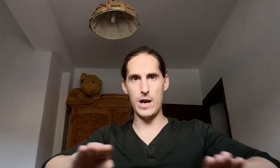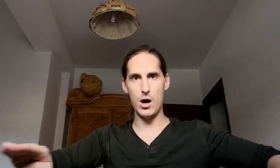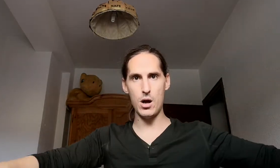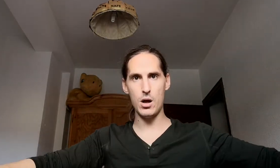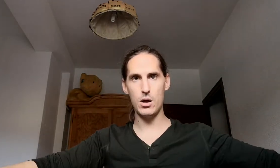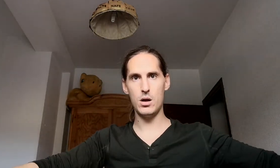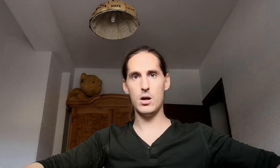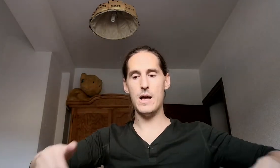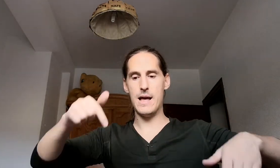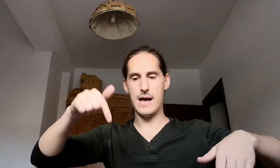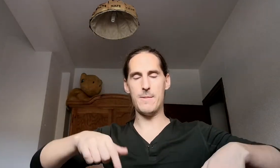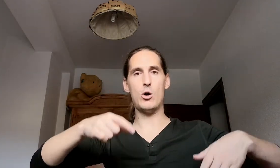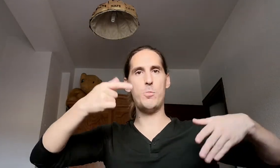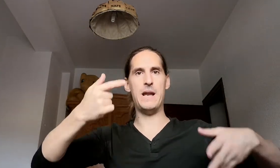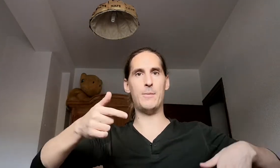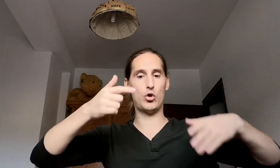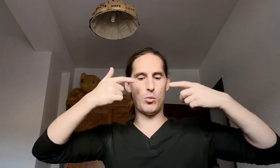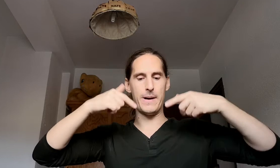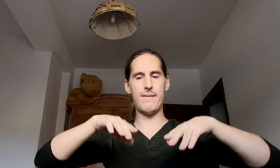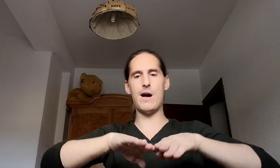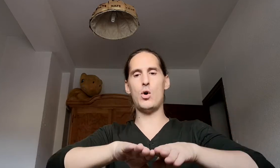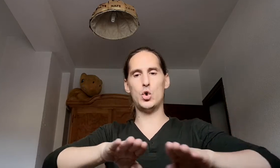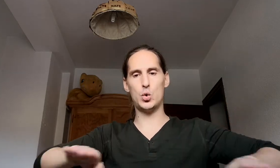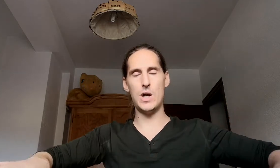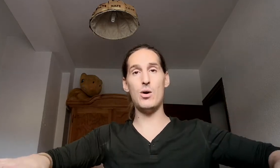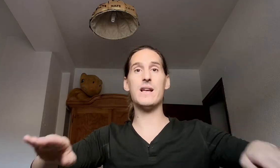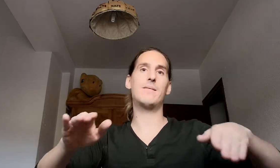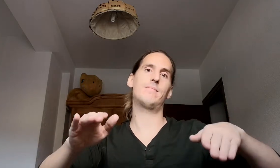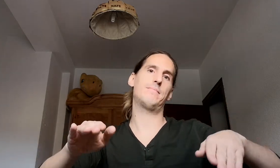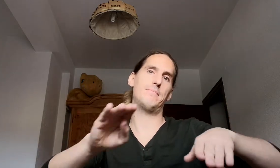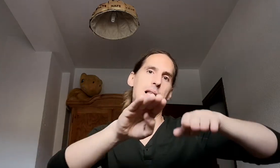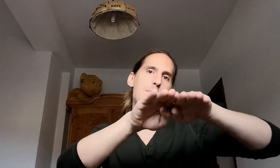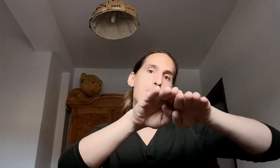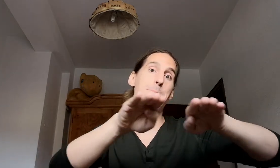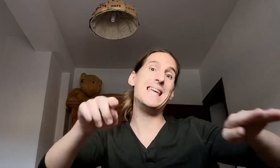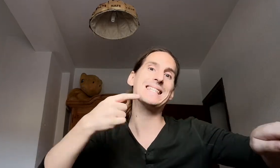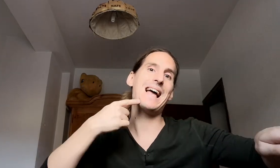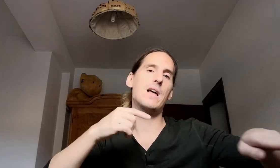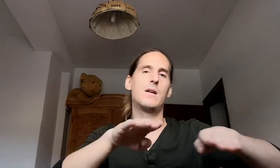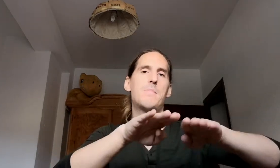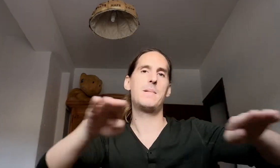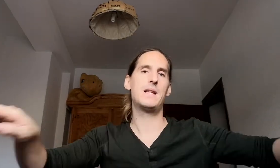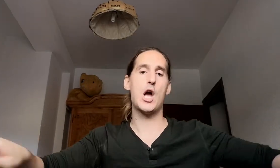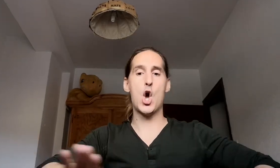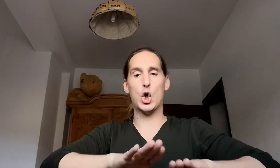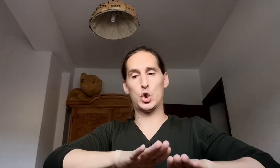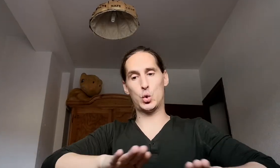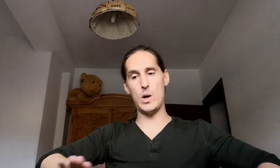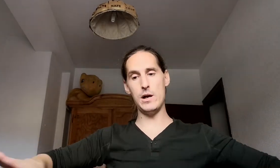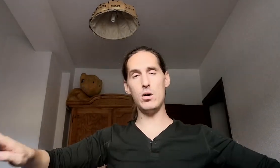suelo. Abajo, miramos como para abajo. Suelo. ¿Vale? Mesa.